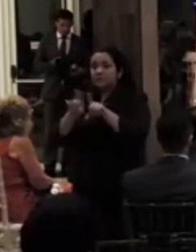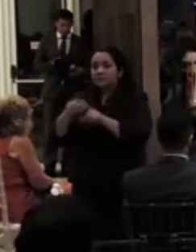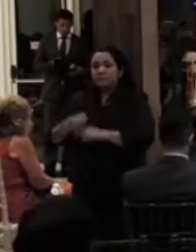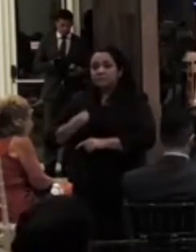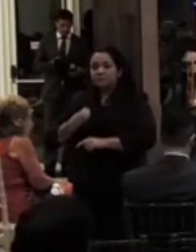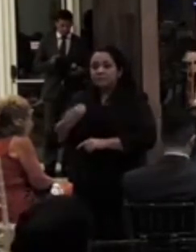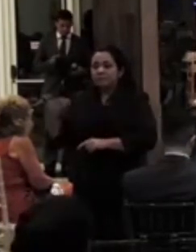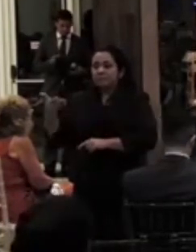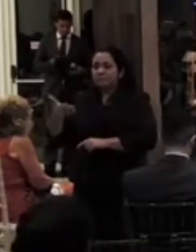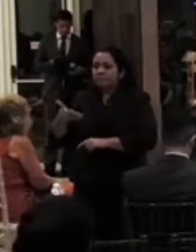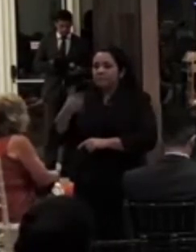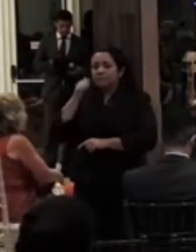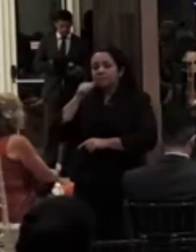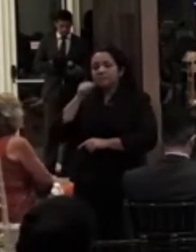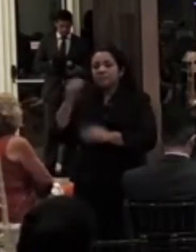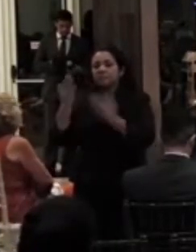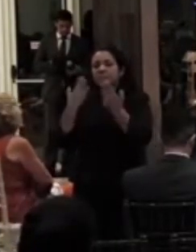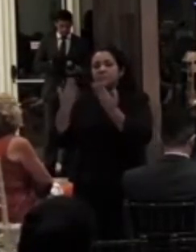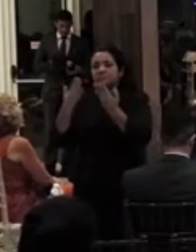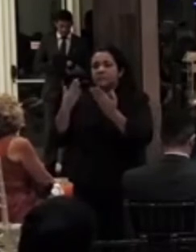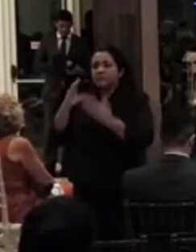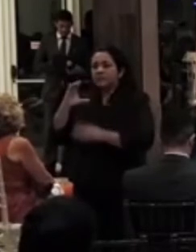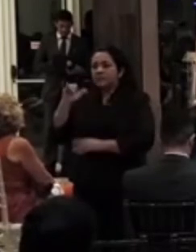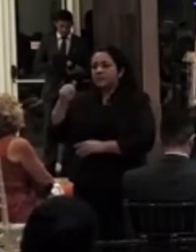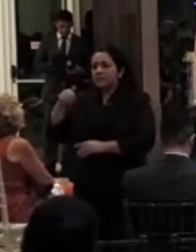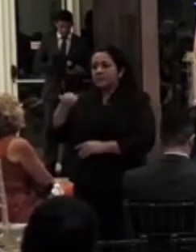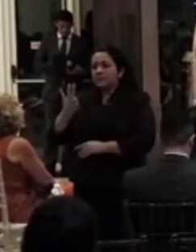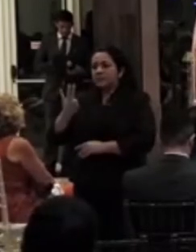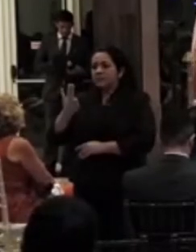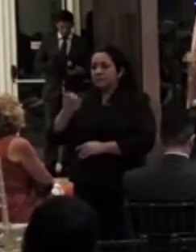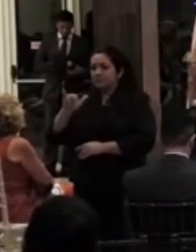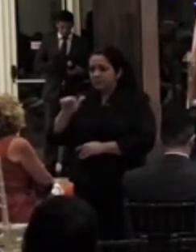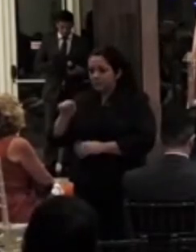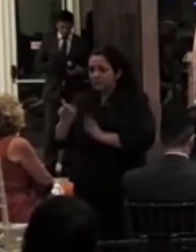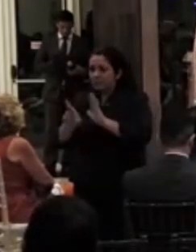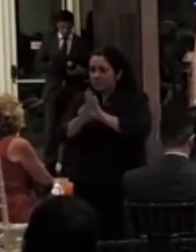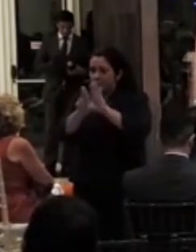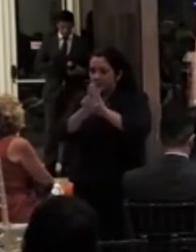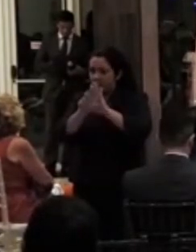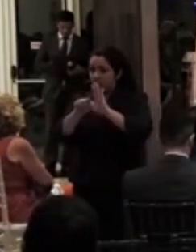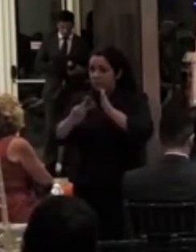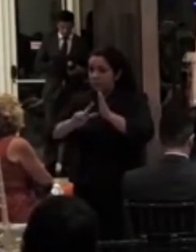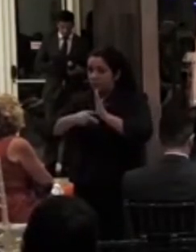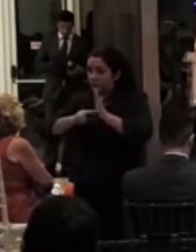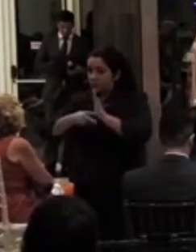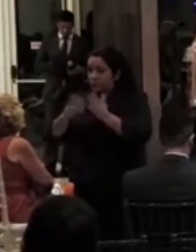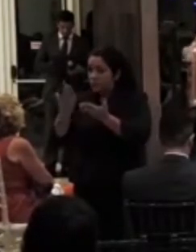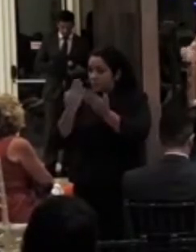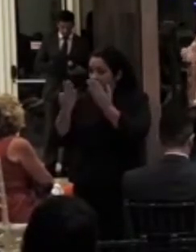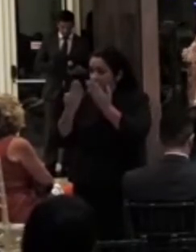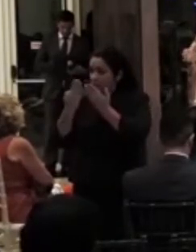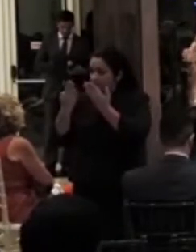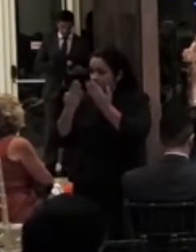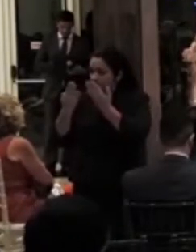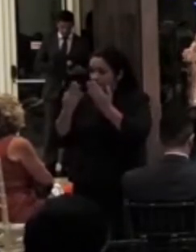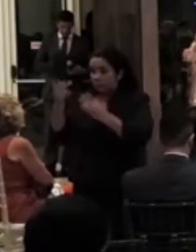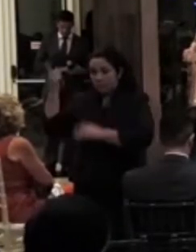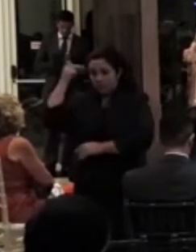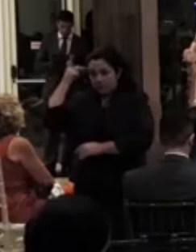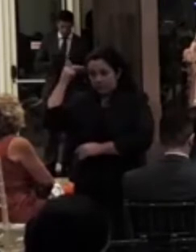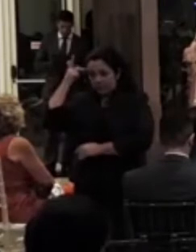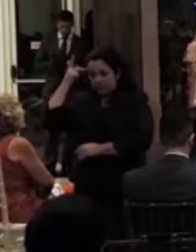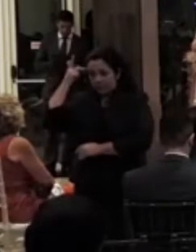da psicóloga Cíntia Vilas Boas, aqui representando o Sindicato de Psicólogos de São Paulo.